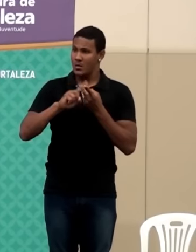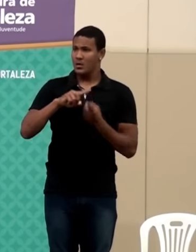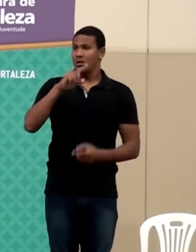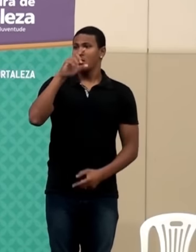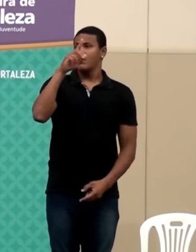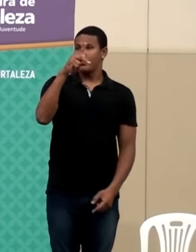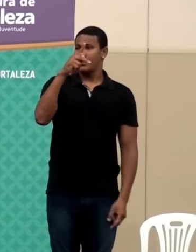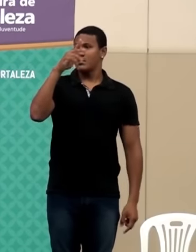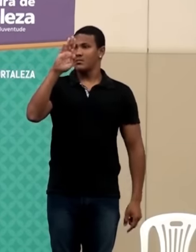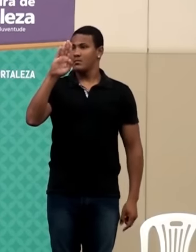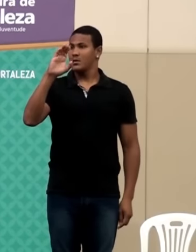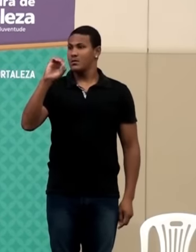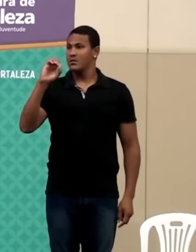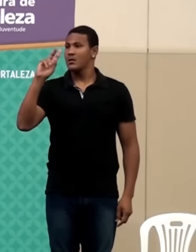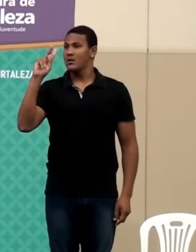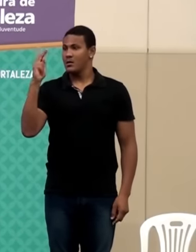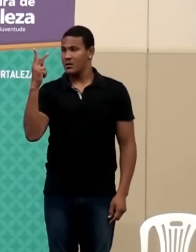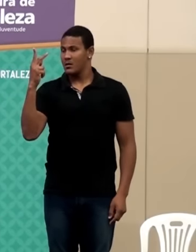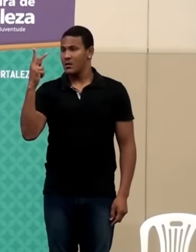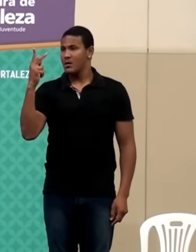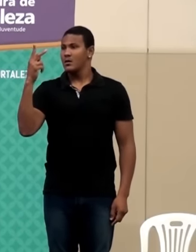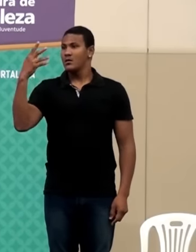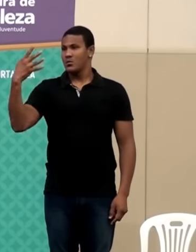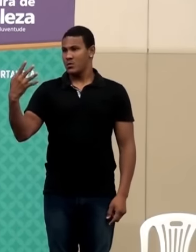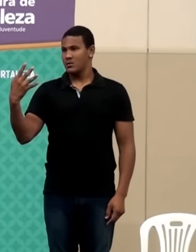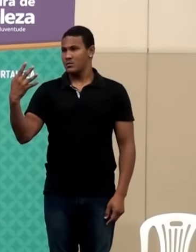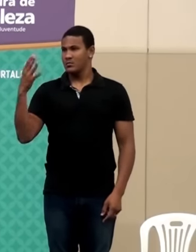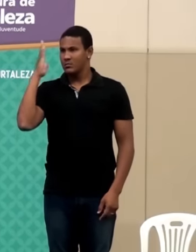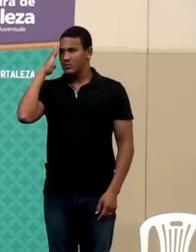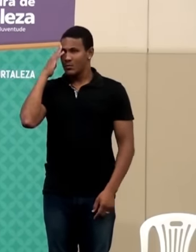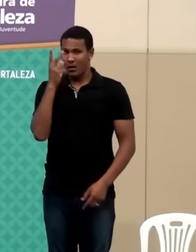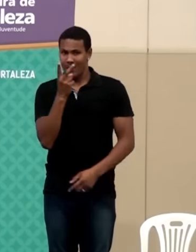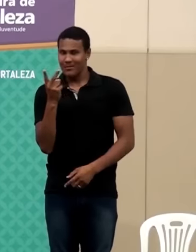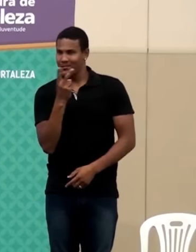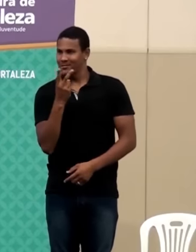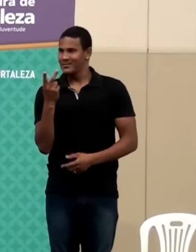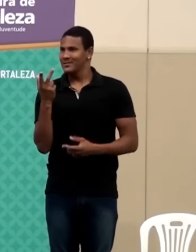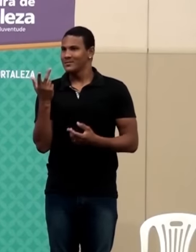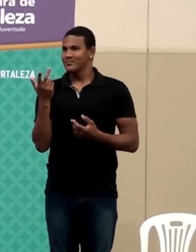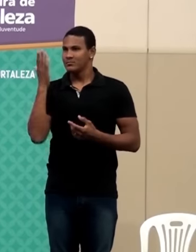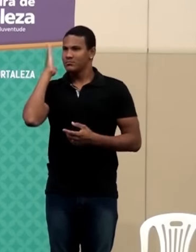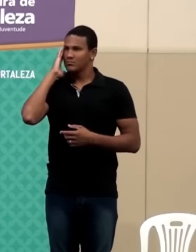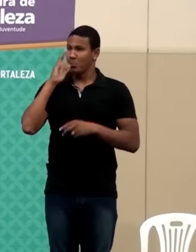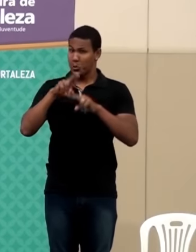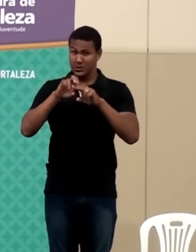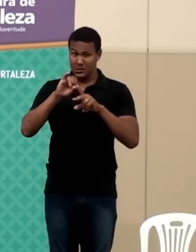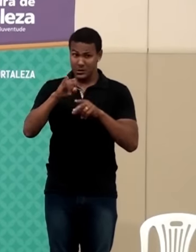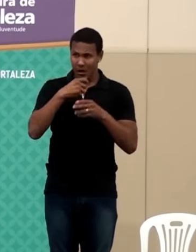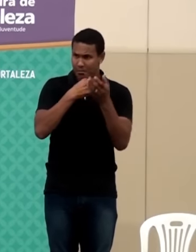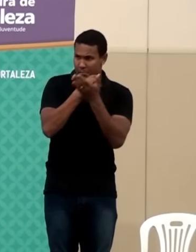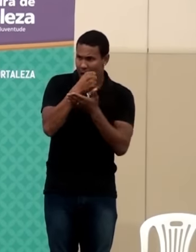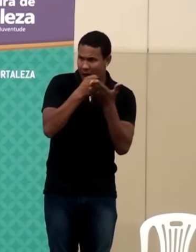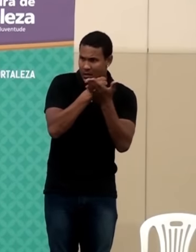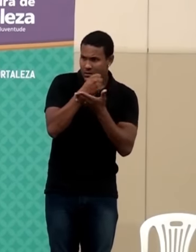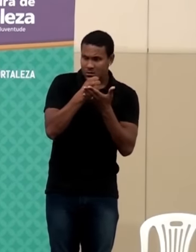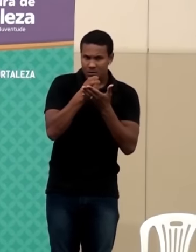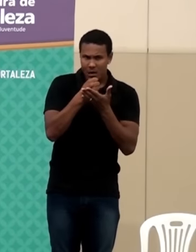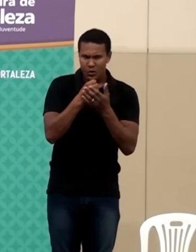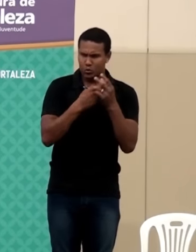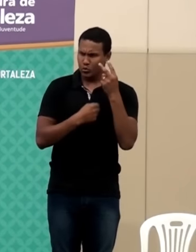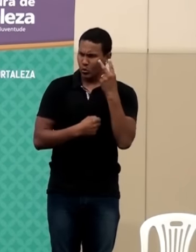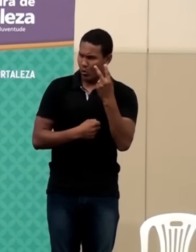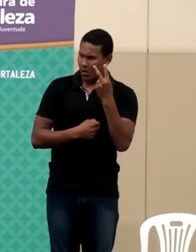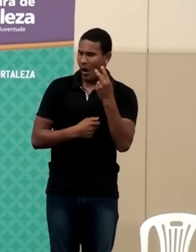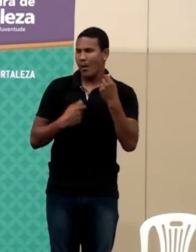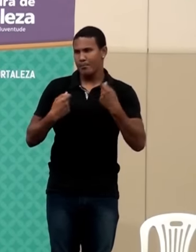2 e tem carga mais 4. Ora, se esses elementos formam mais de uma base, a gente tem que dar uma nomenclatura